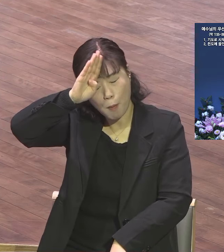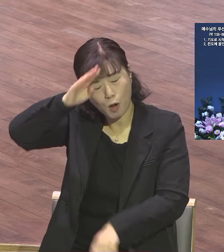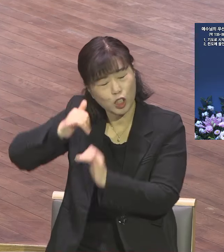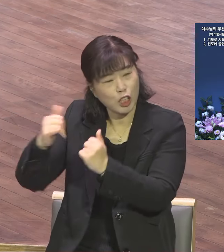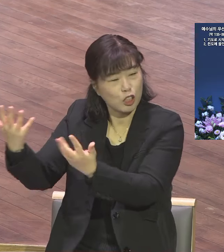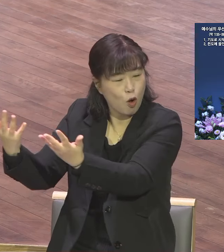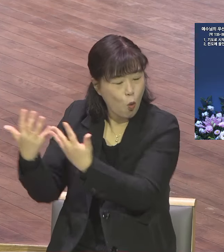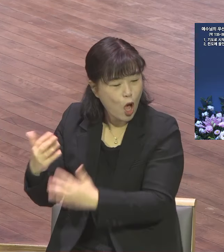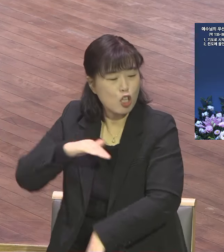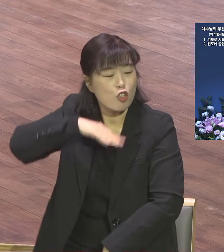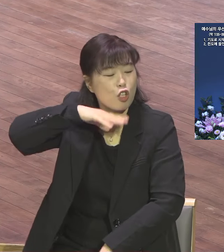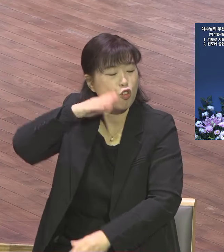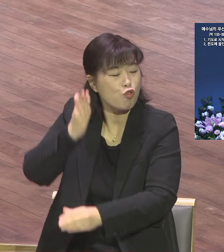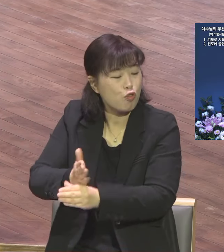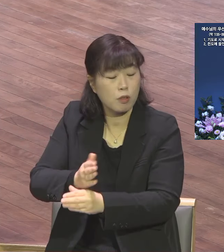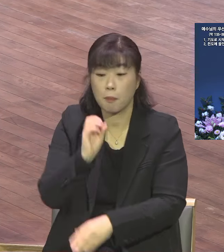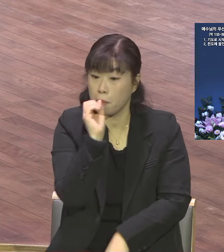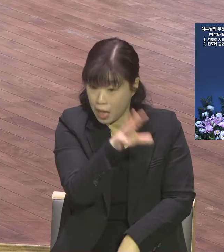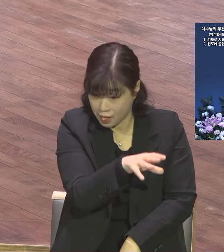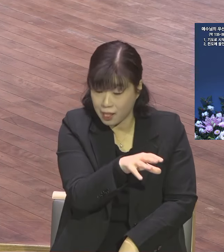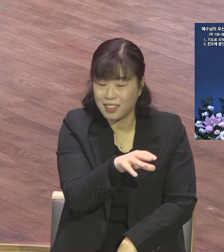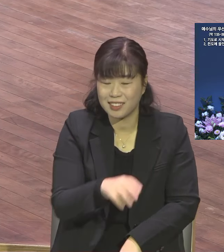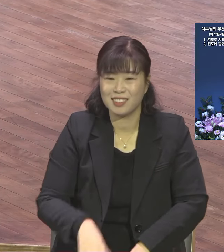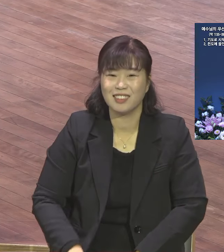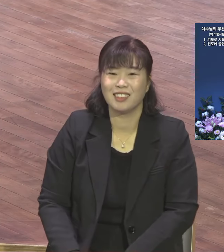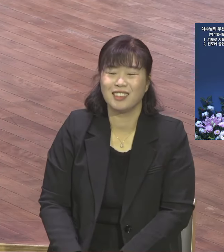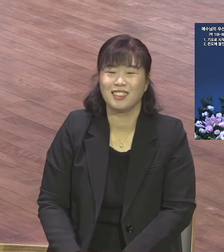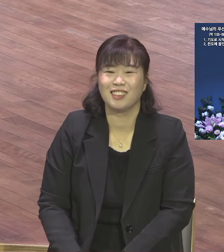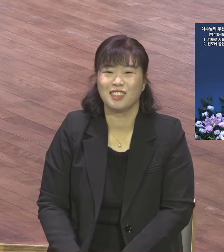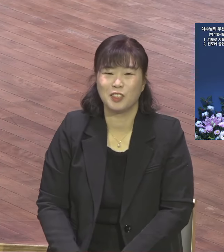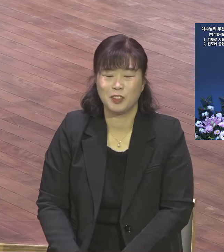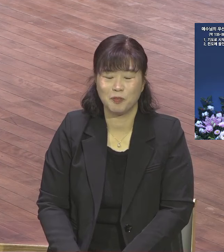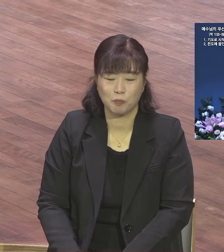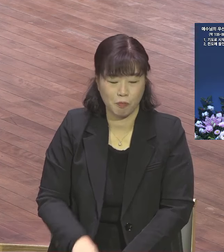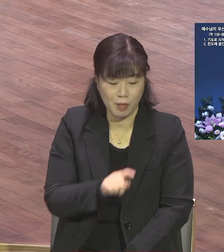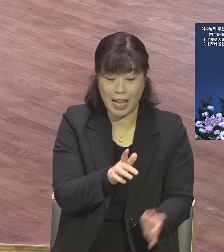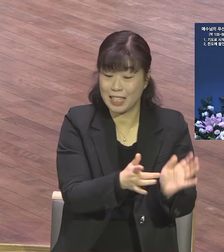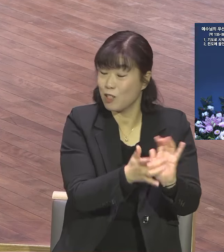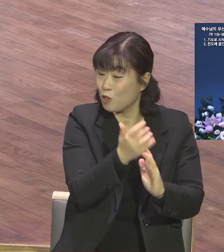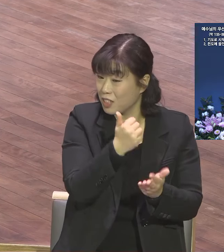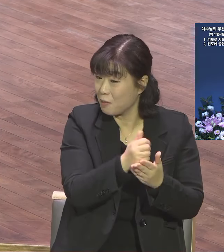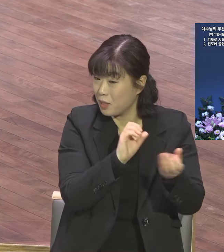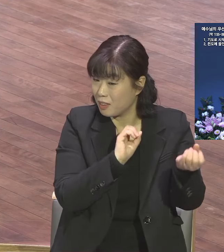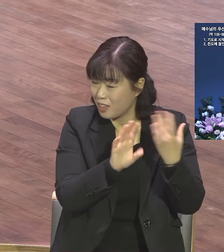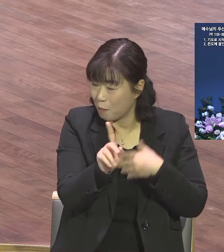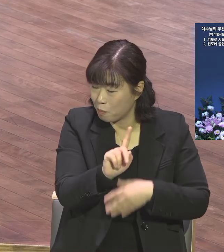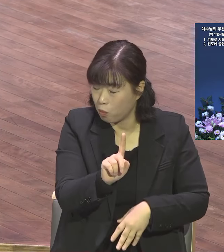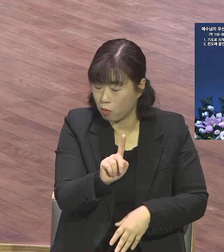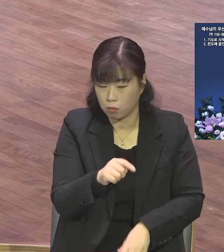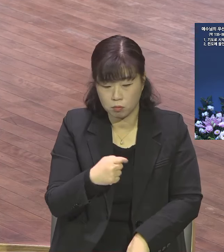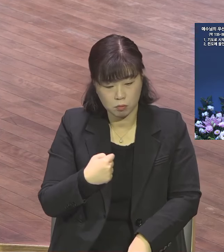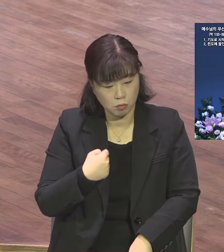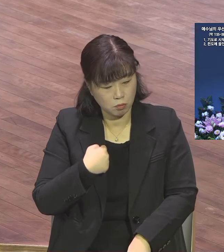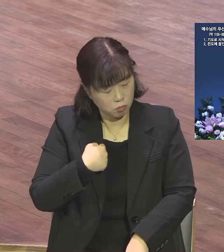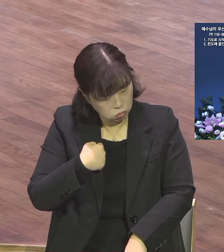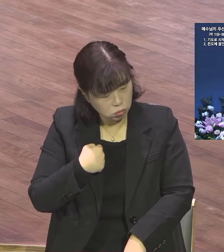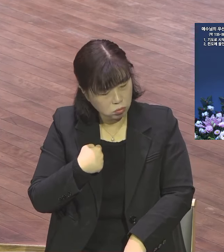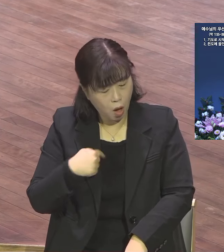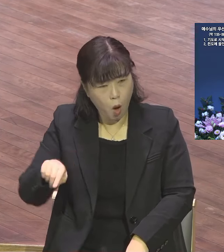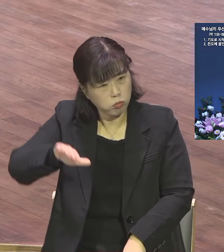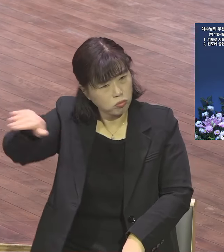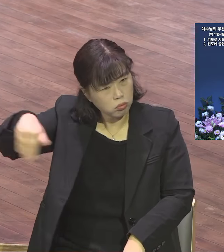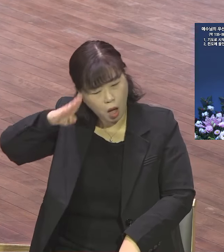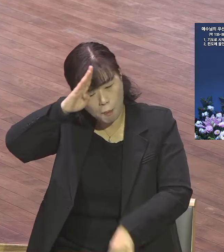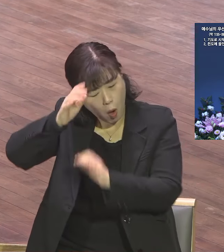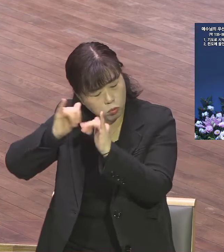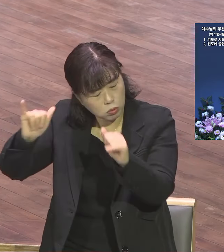이야기했어요. 그런데 이 이야기를 들은 예수님께서 전혀 마치